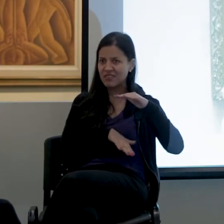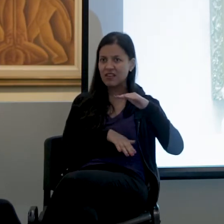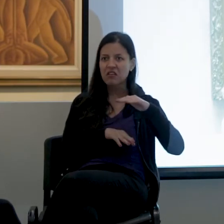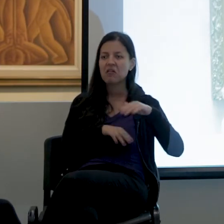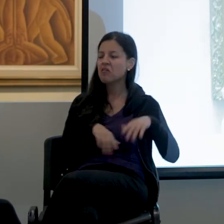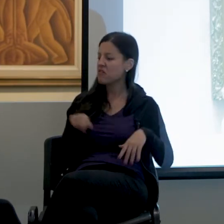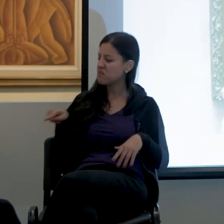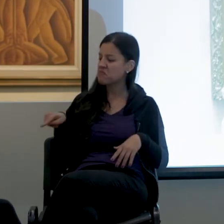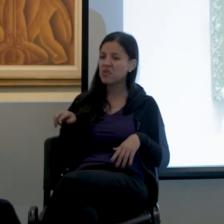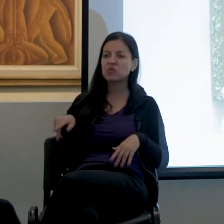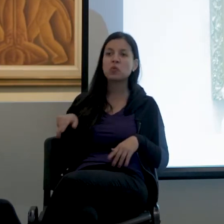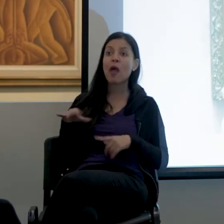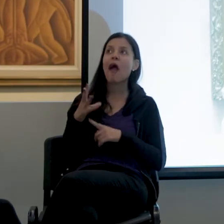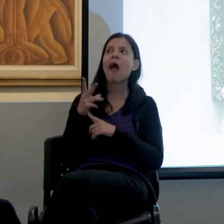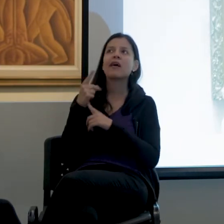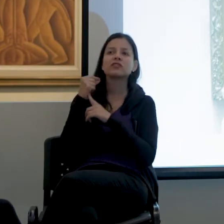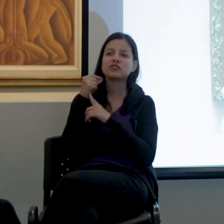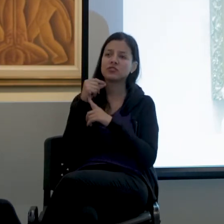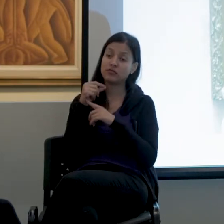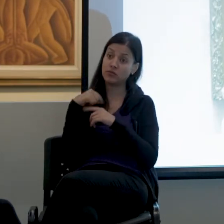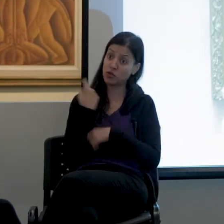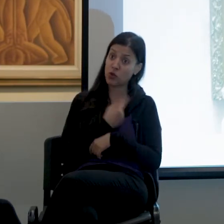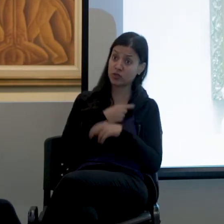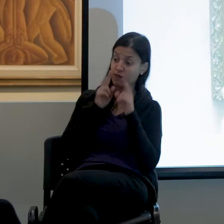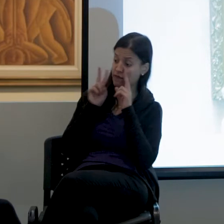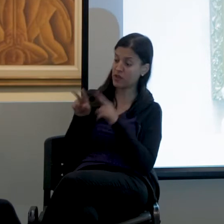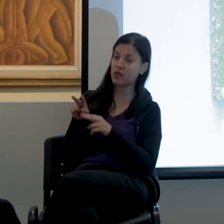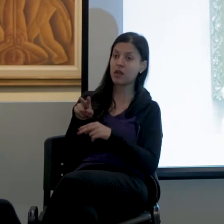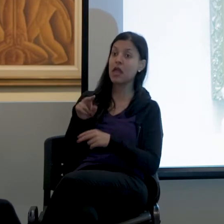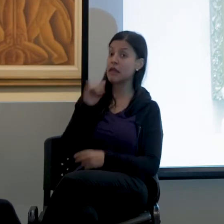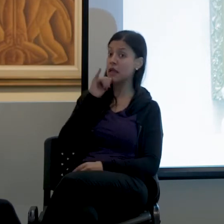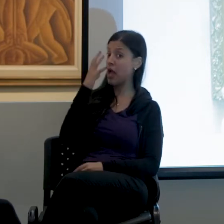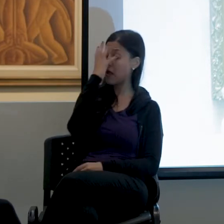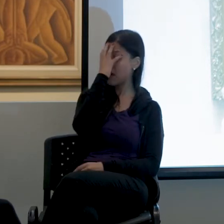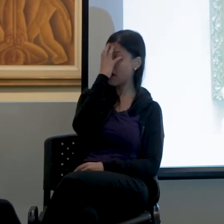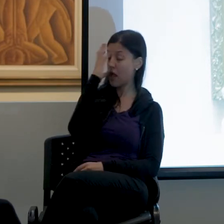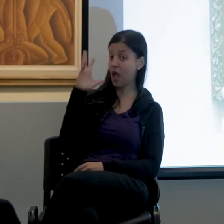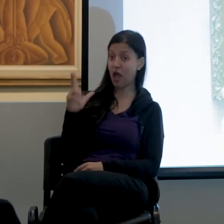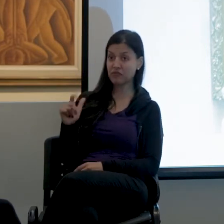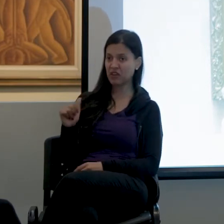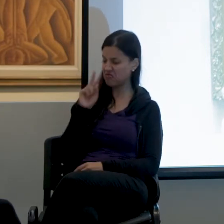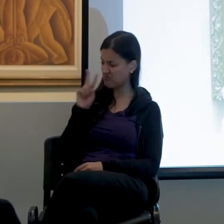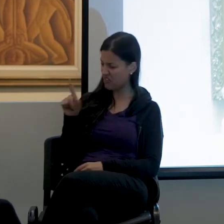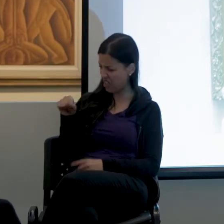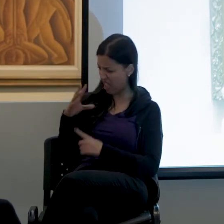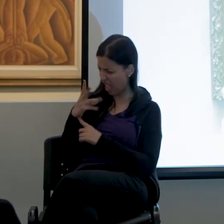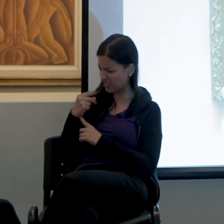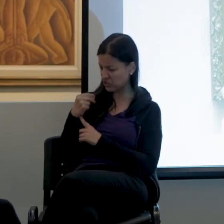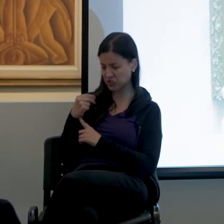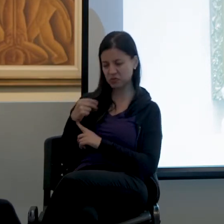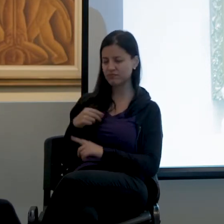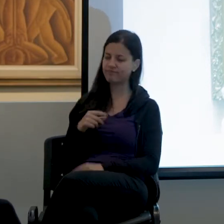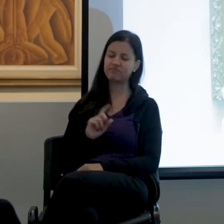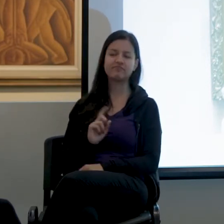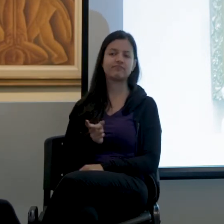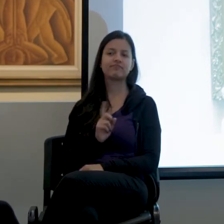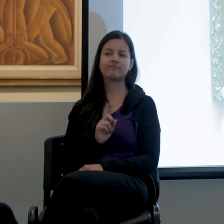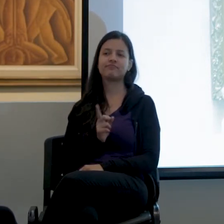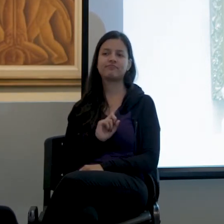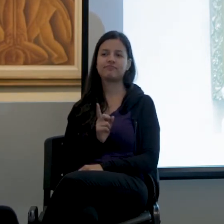né? Não no sentido da arte ocidental. Uma máscara africana não é objeto artístico, como a gente entende arte.